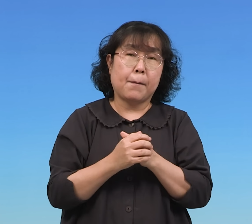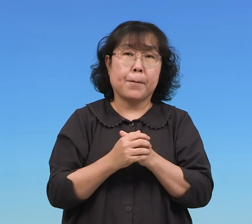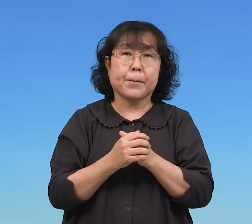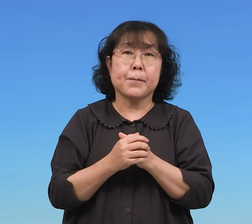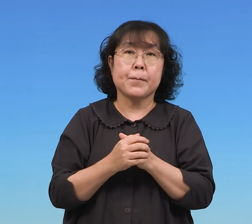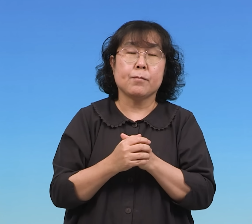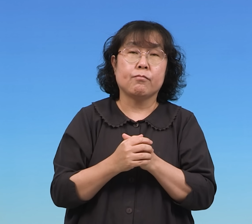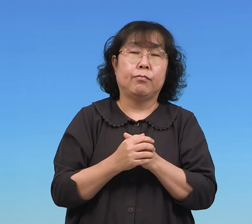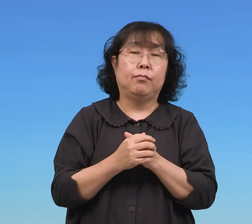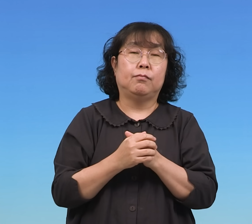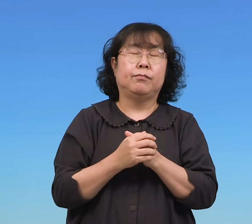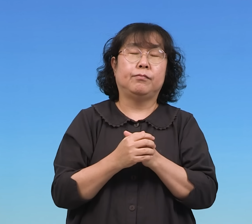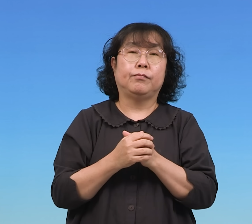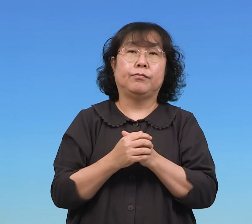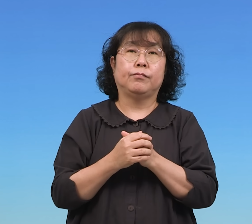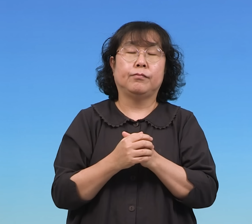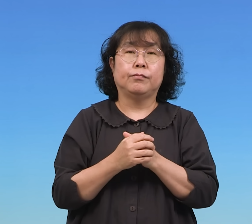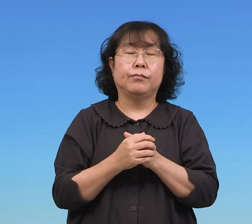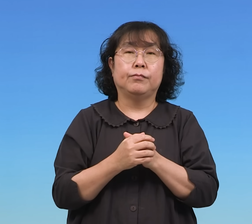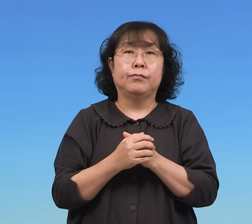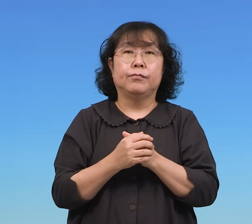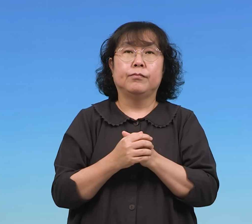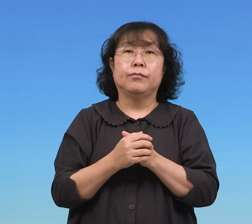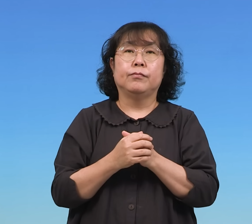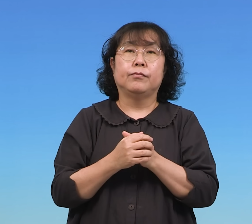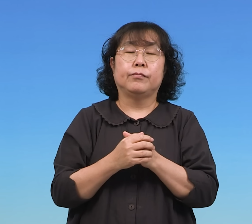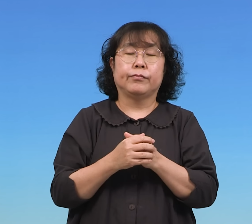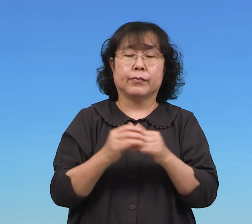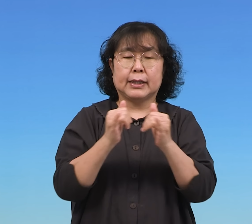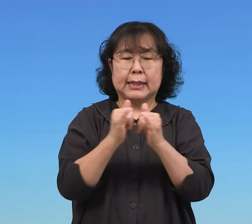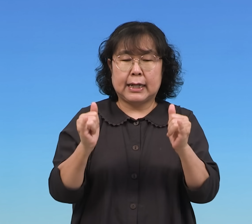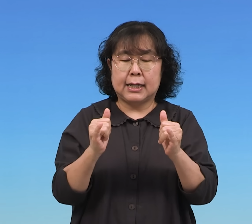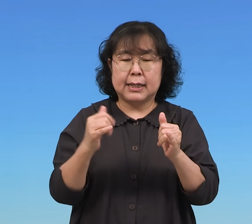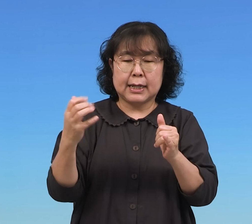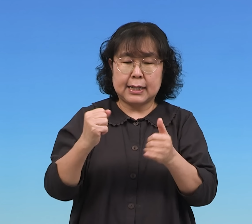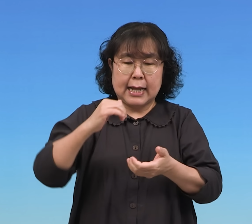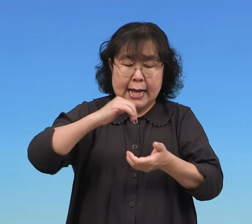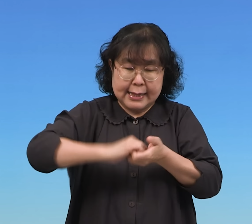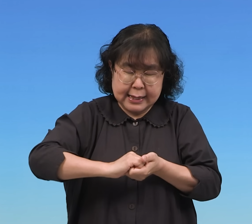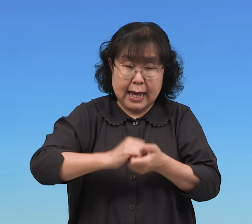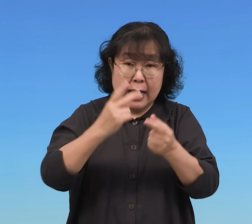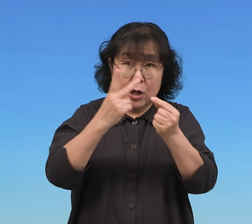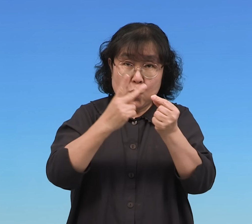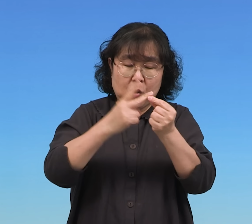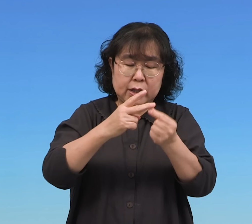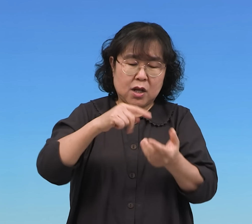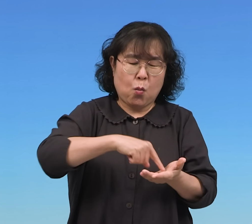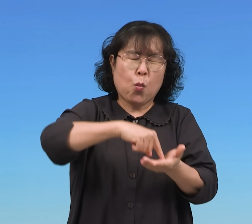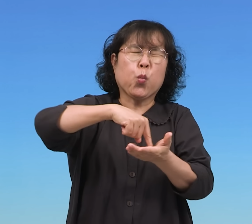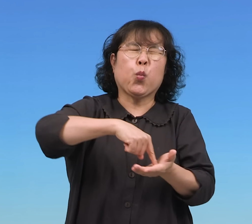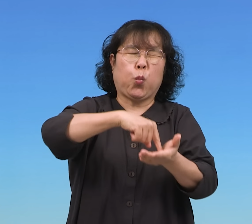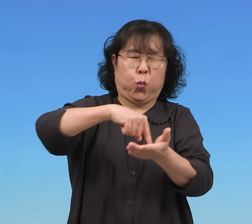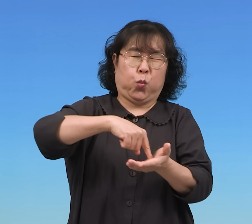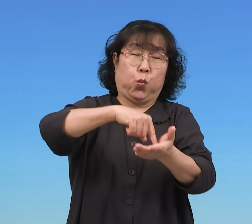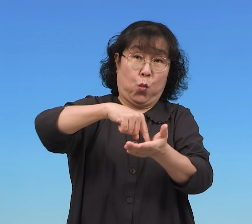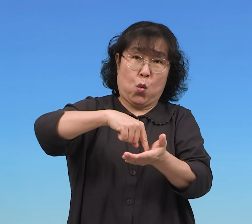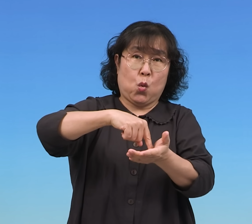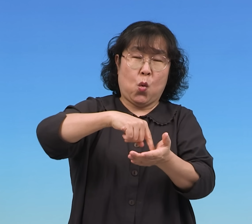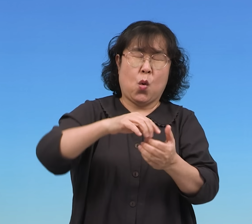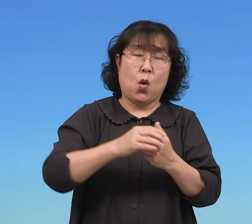번째로 이 야스퍼스가 주장하는 게 뭐냐 하니까, 인간이 가진 한계 상황 그 중에 하나가 고독이라는 게, 고독.